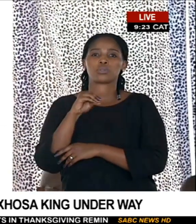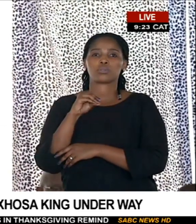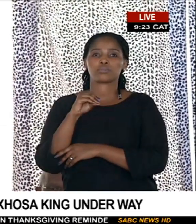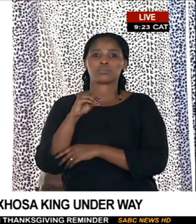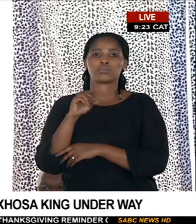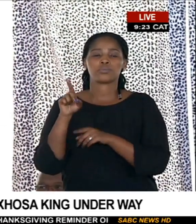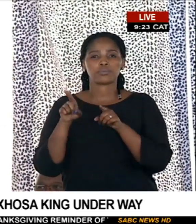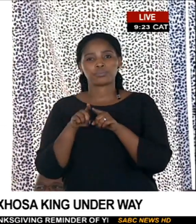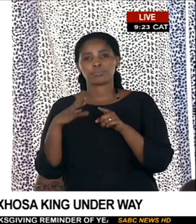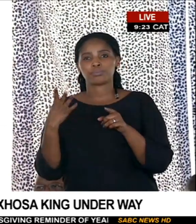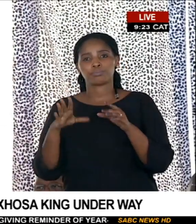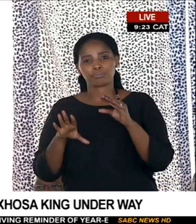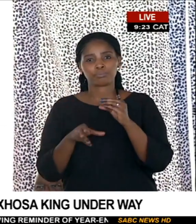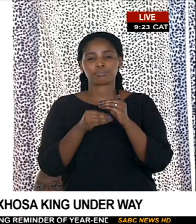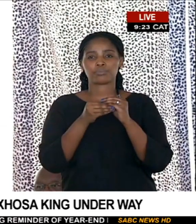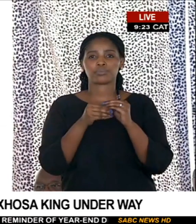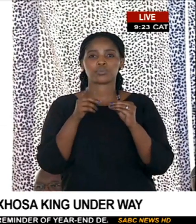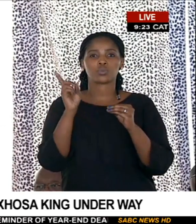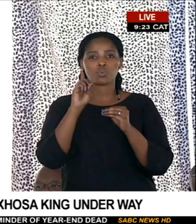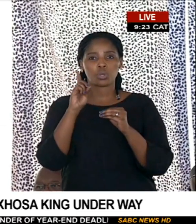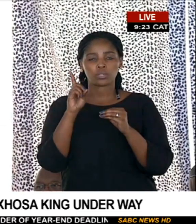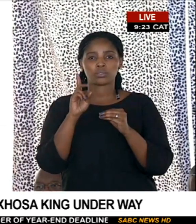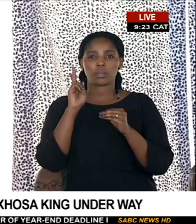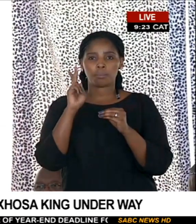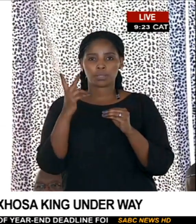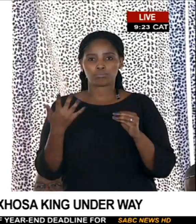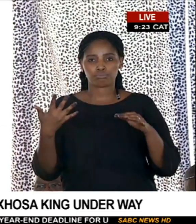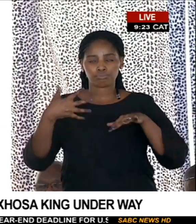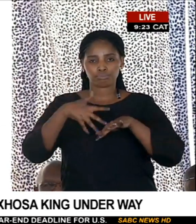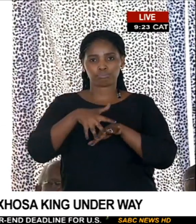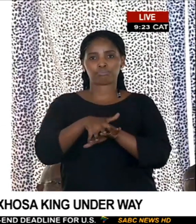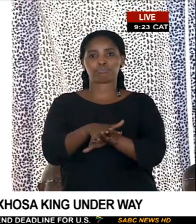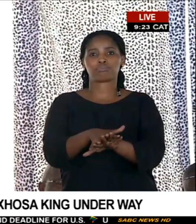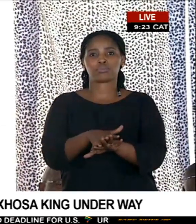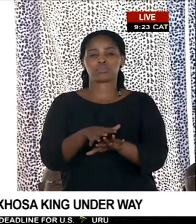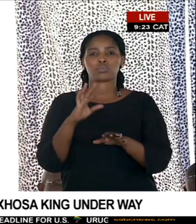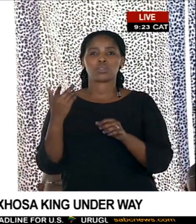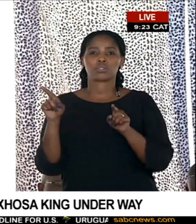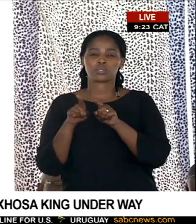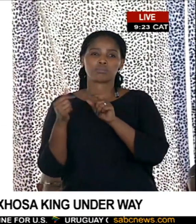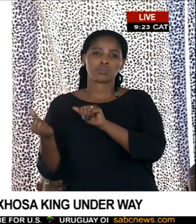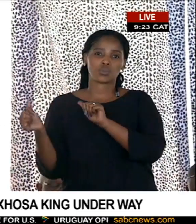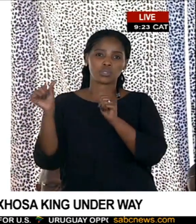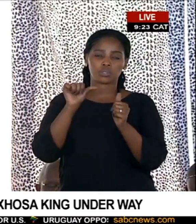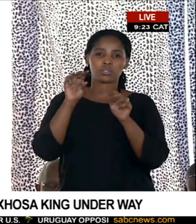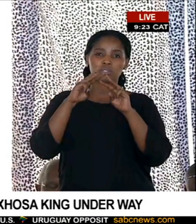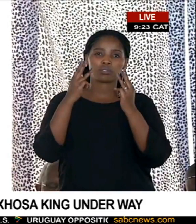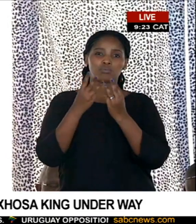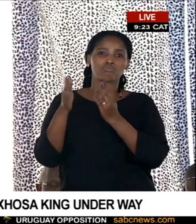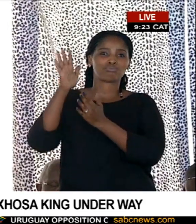bekhontributha ekubeni mayihlangane kubuye isizwe.